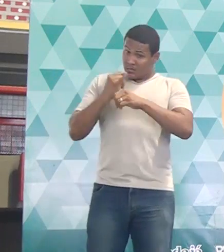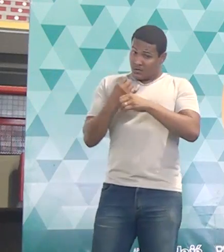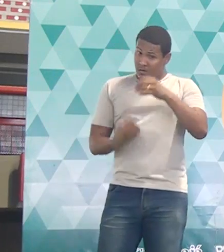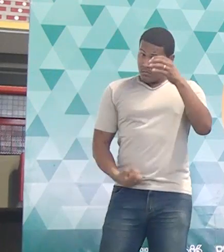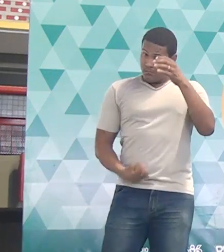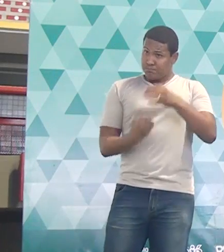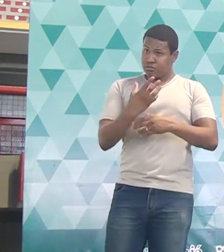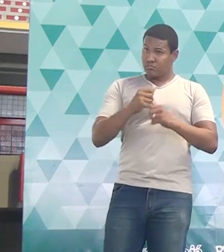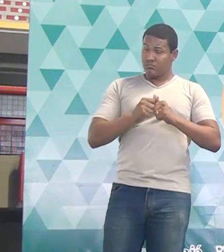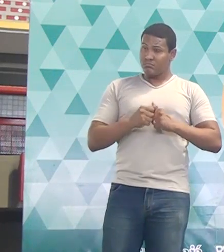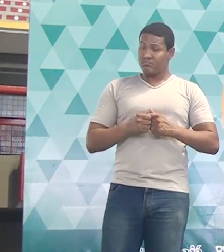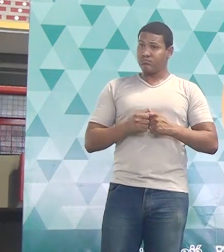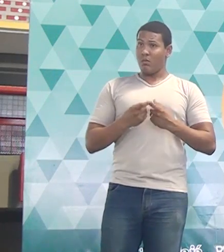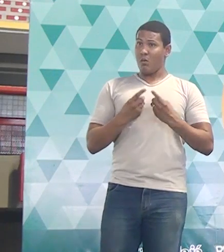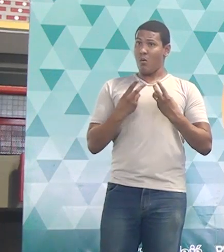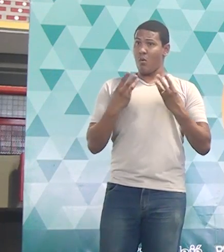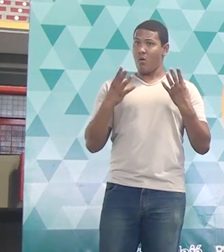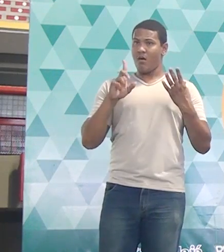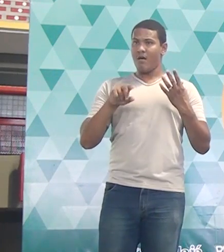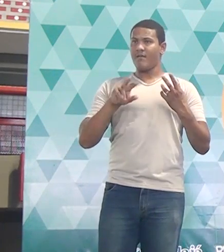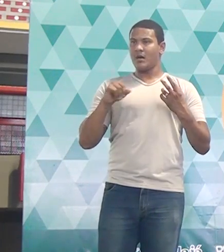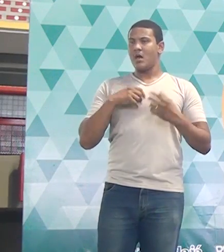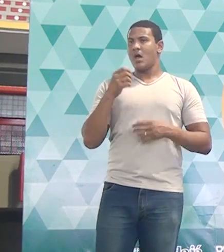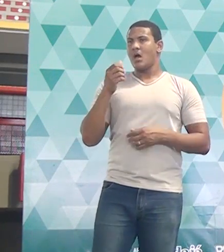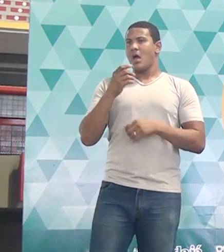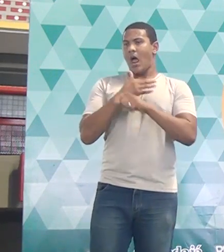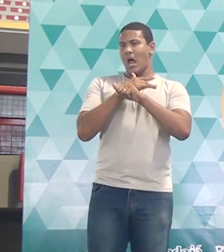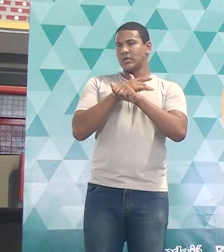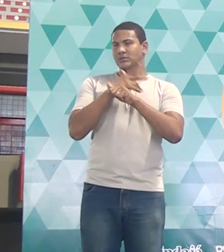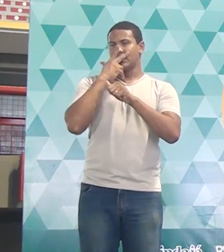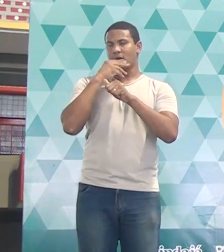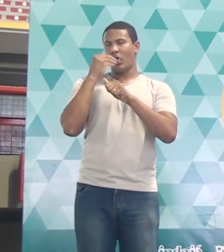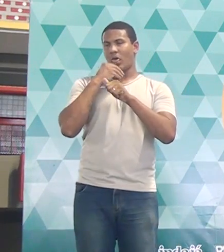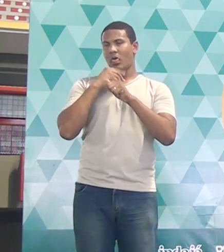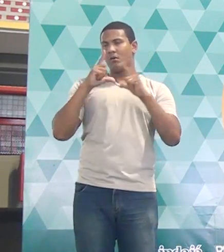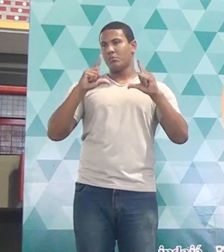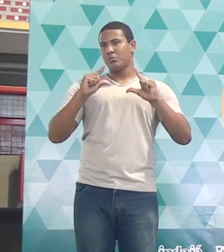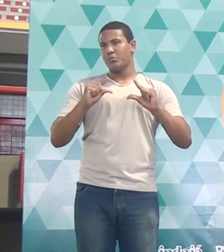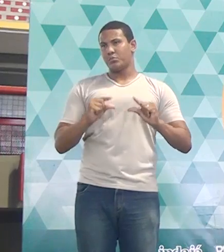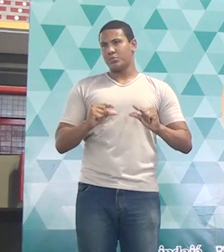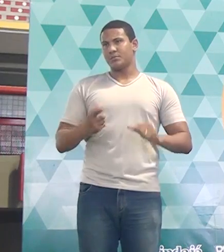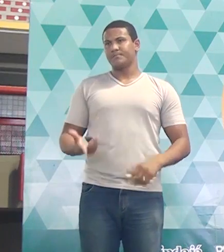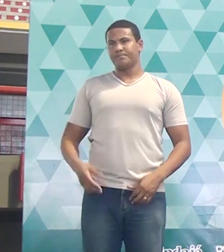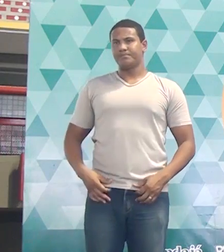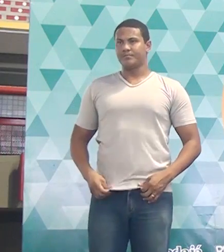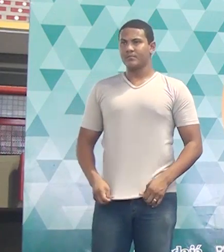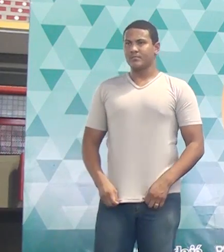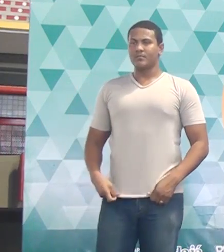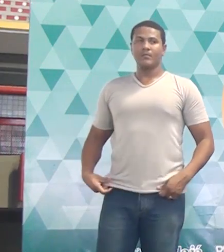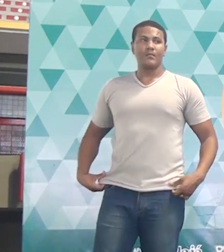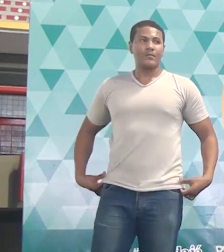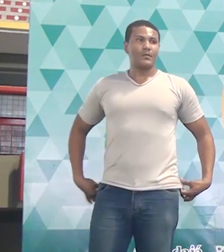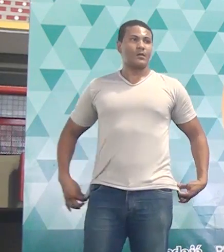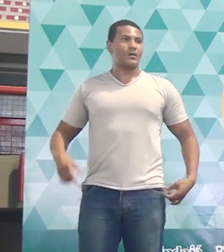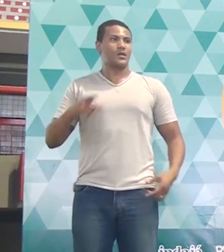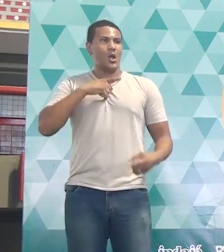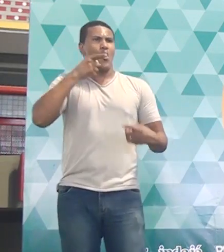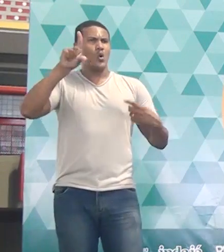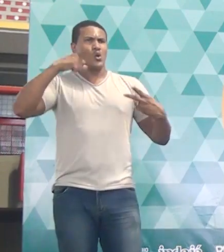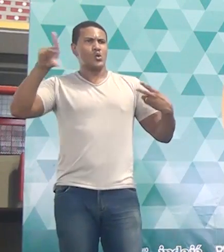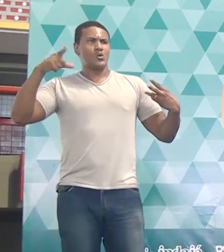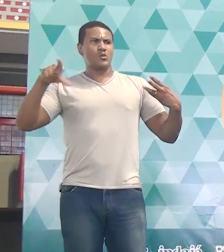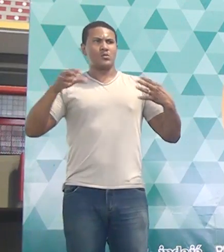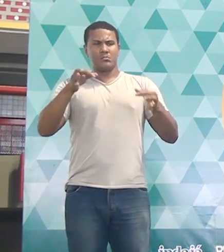H+, o ácido vai ficando cada vez mais fraco. Pessoal, as outras perguntas, pessoal aqui que fez, assim que terminar